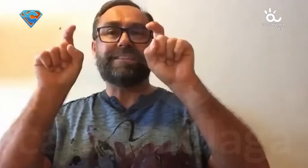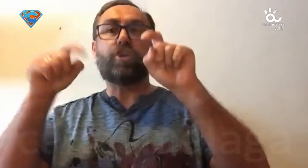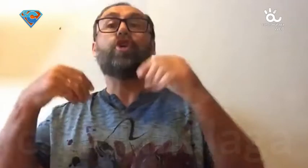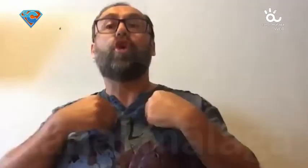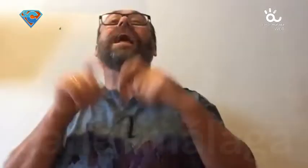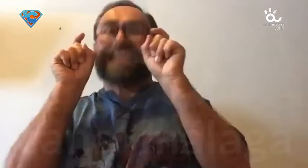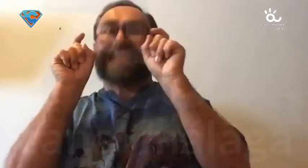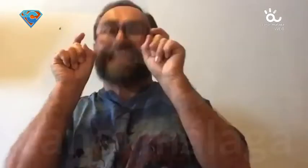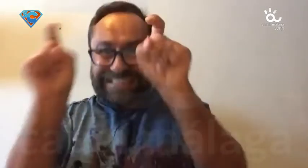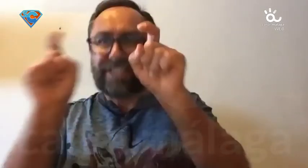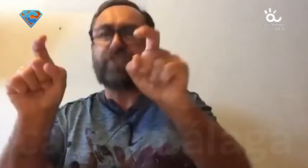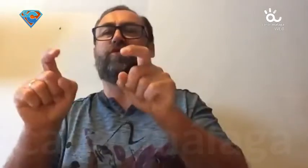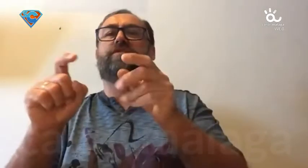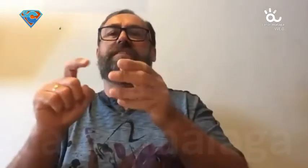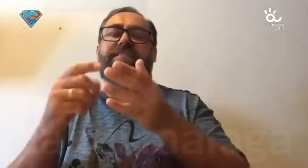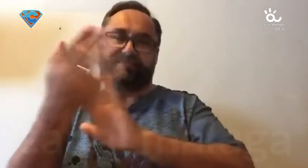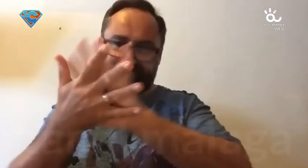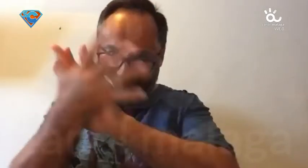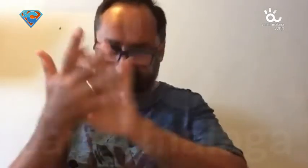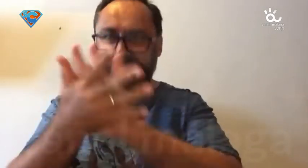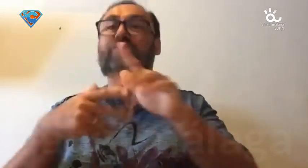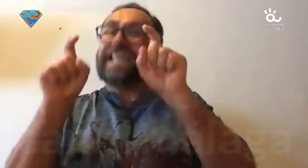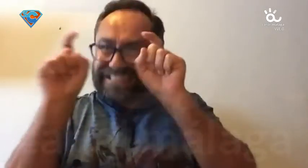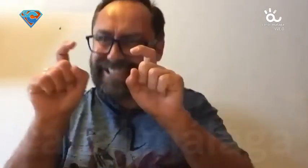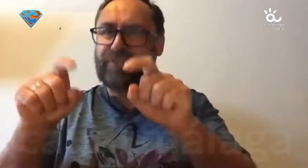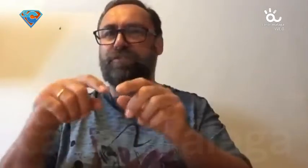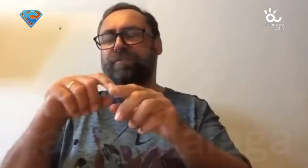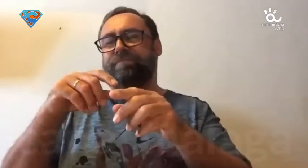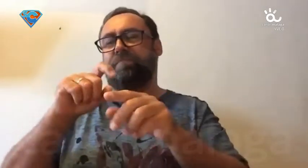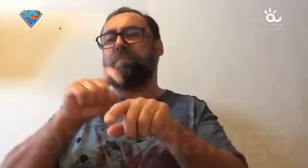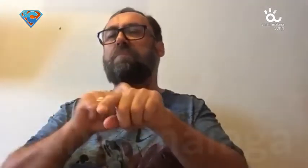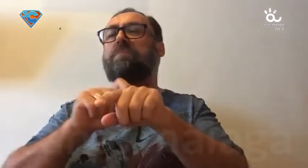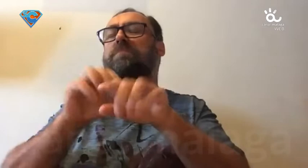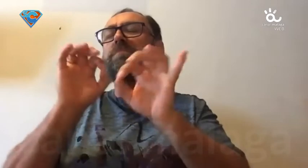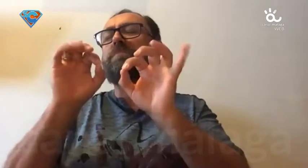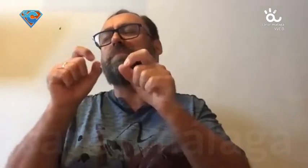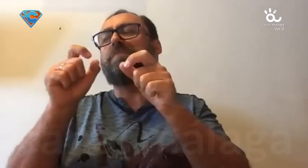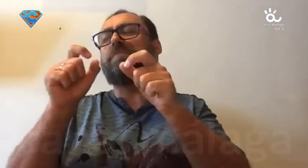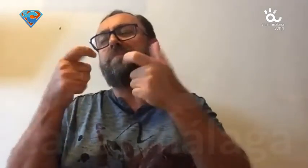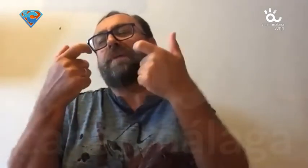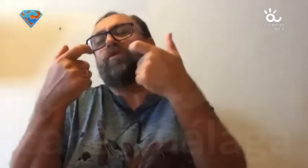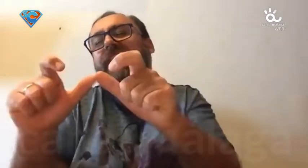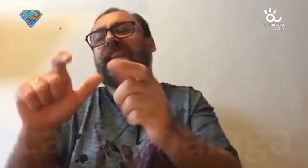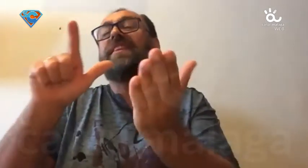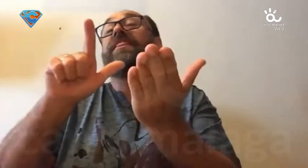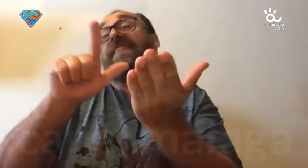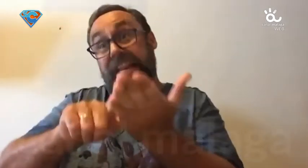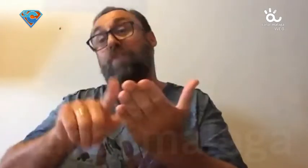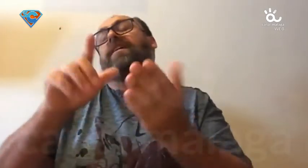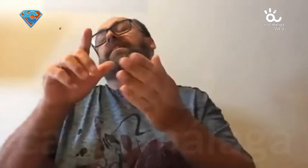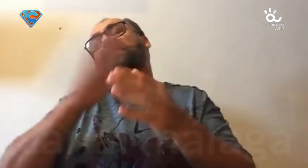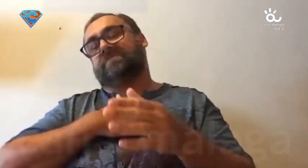es un profesor, yo soy un maestro y un profesor especialista en lengua de signos. Yo también enseño